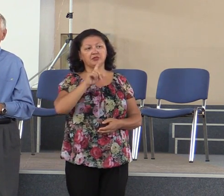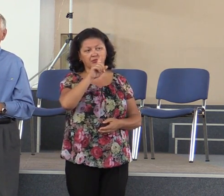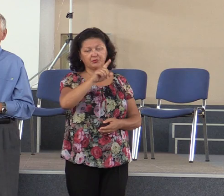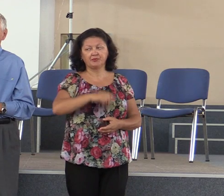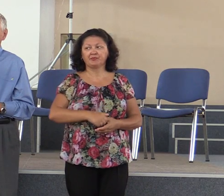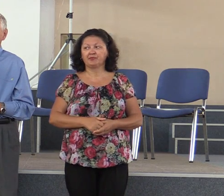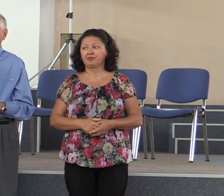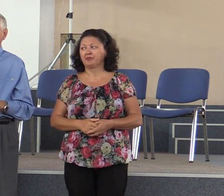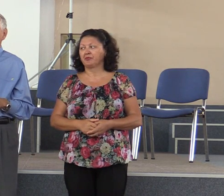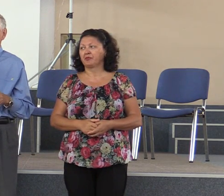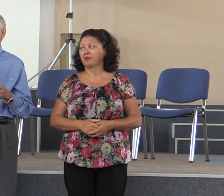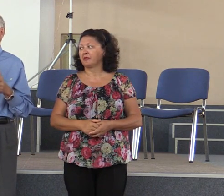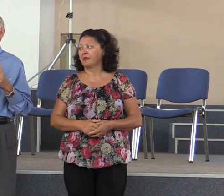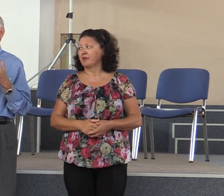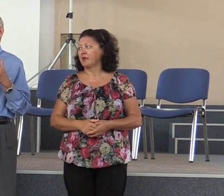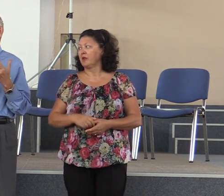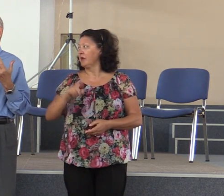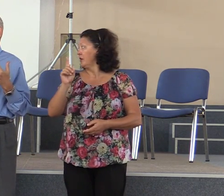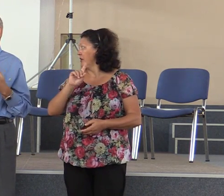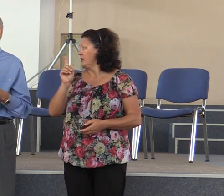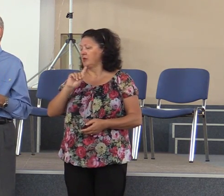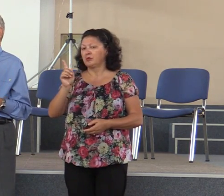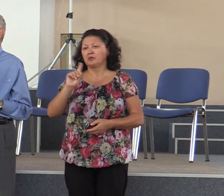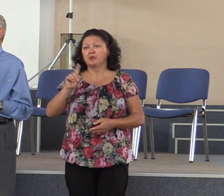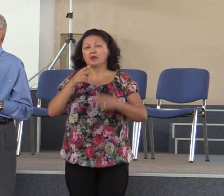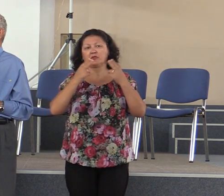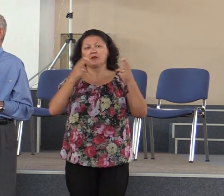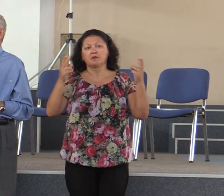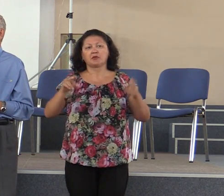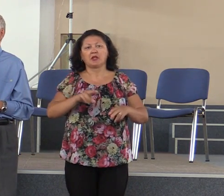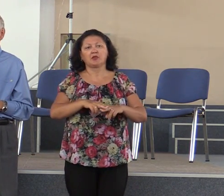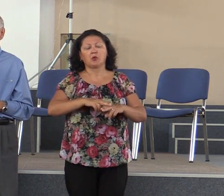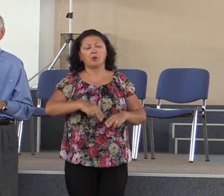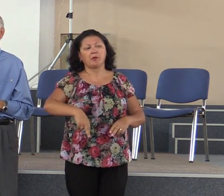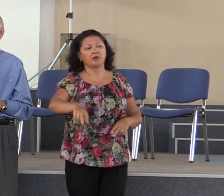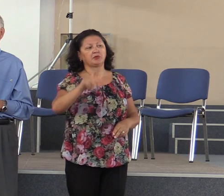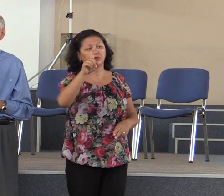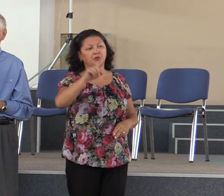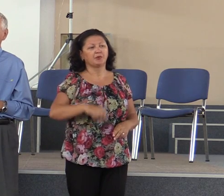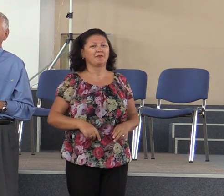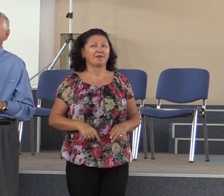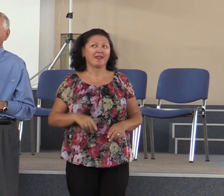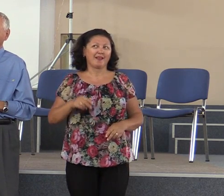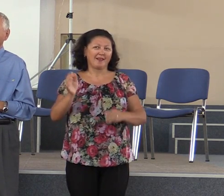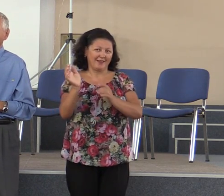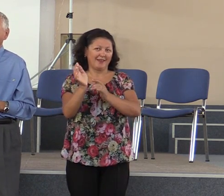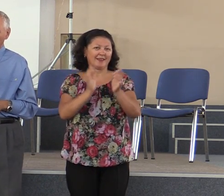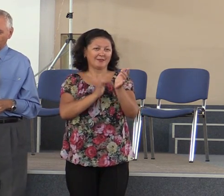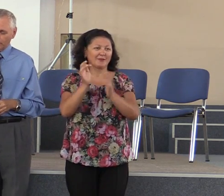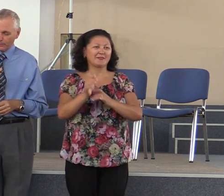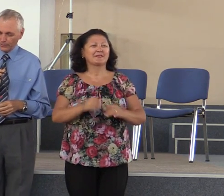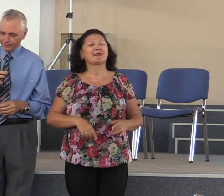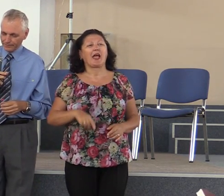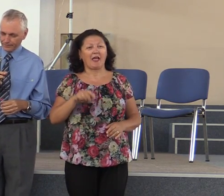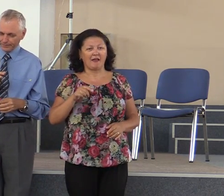go. Și nu are importanță pentru el cum mergi tu. He will be with you. El va fi cu tine. Let's pray. Să ne